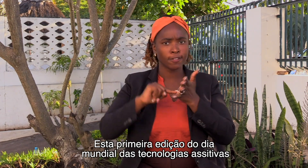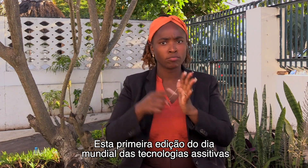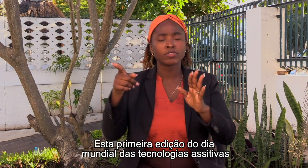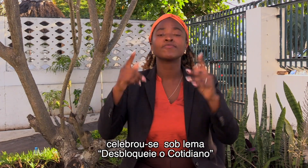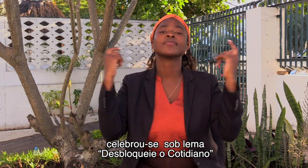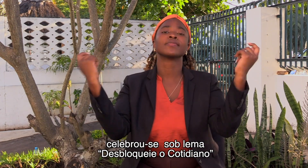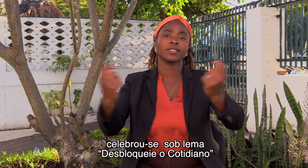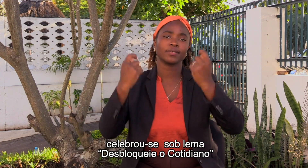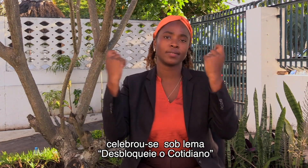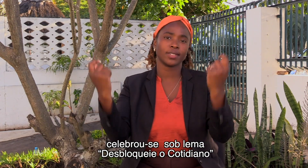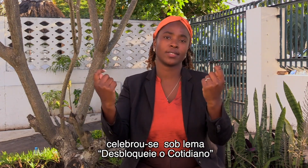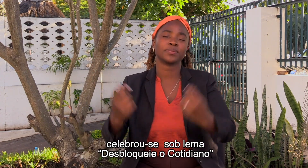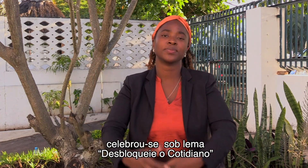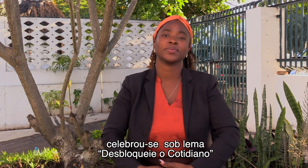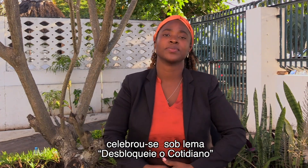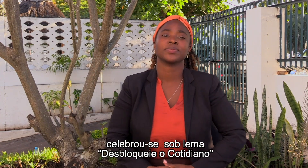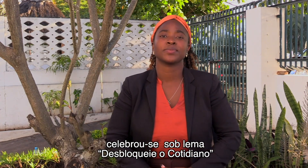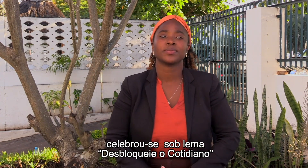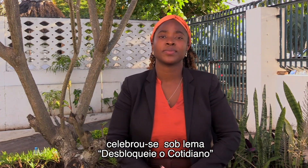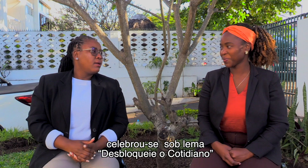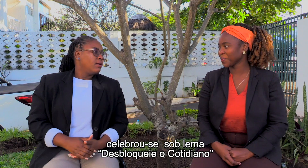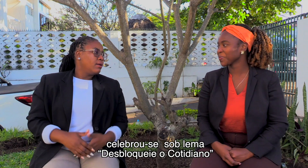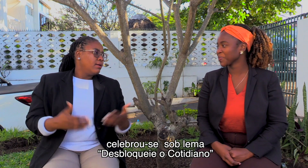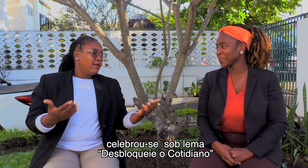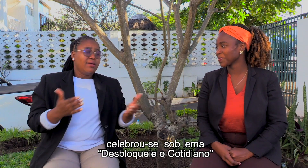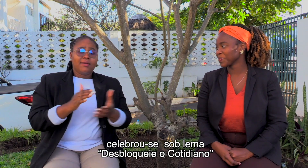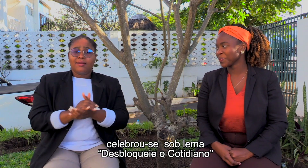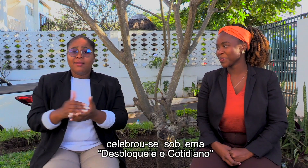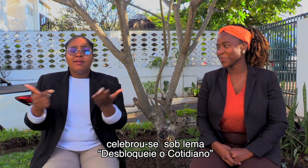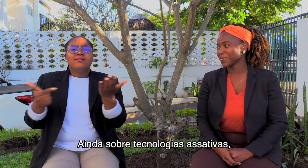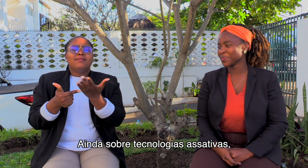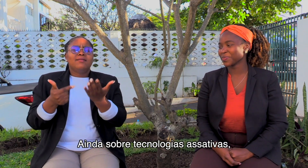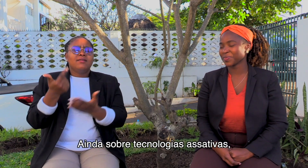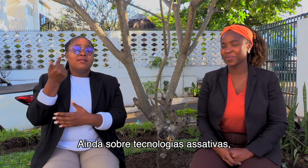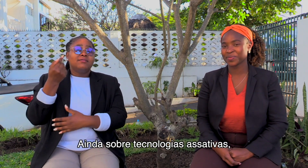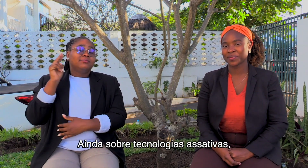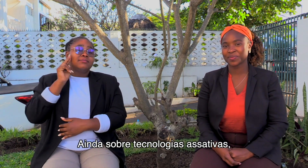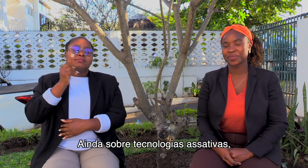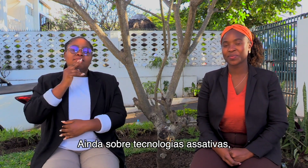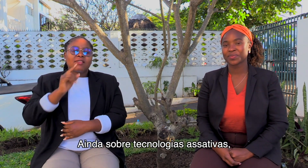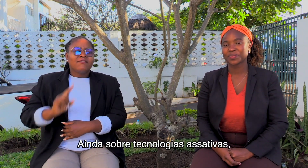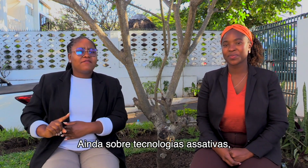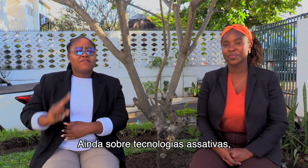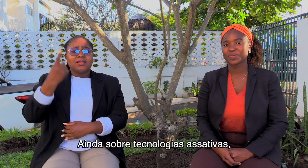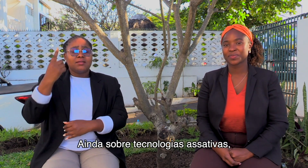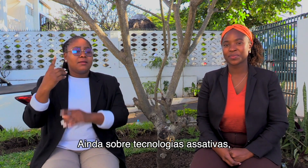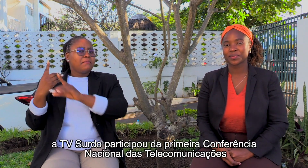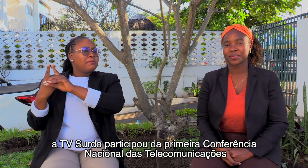Assistivas celebrou-se sob o lema Desbloqueie o Cotidiano. Ainda sobre tecnologias assistivas, a TV